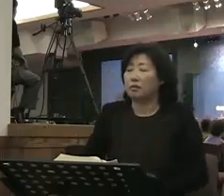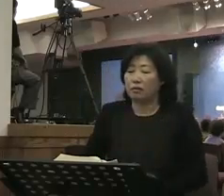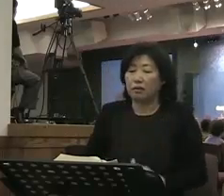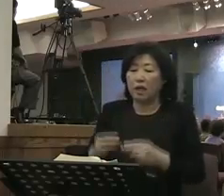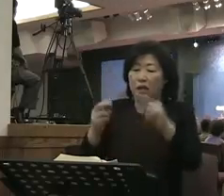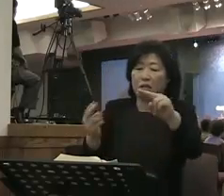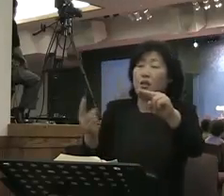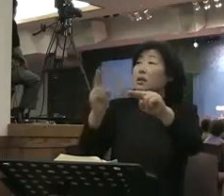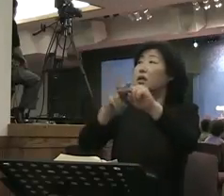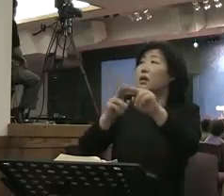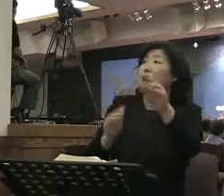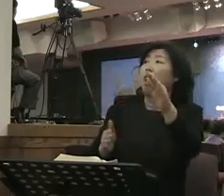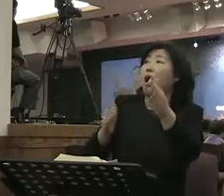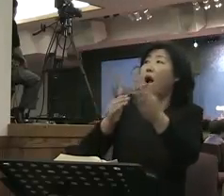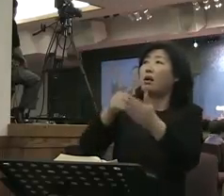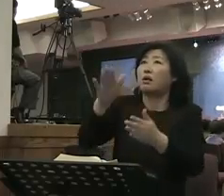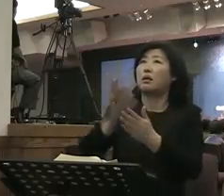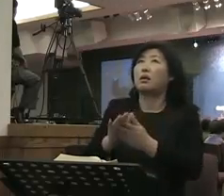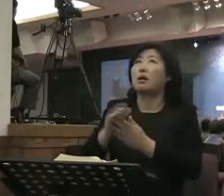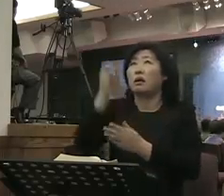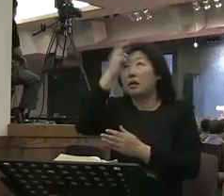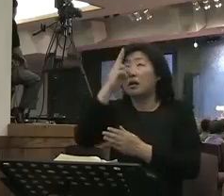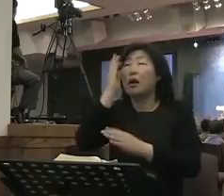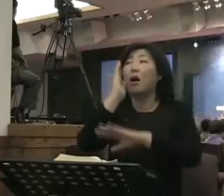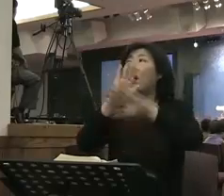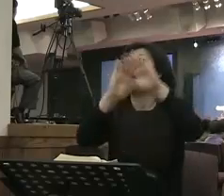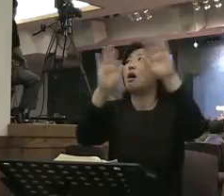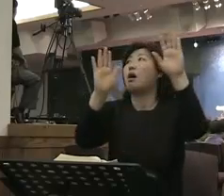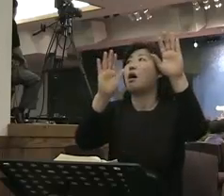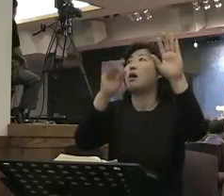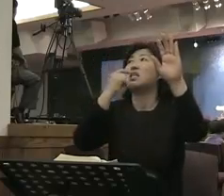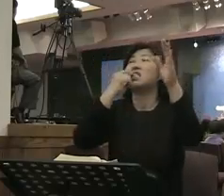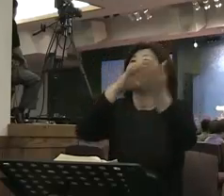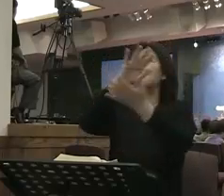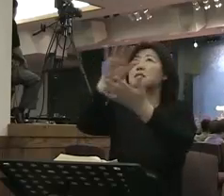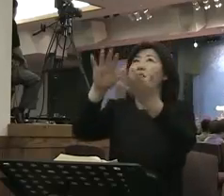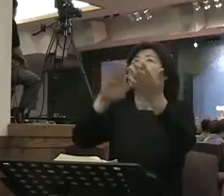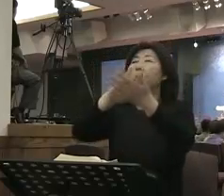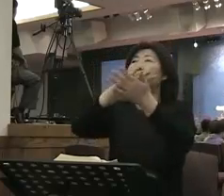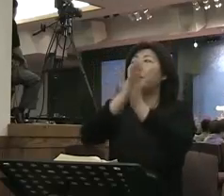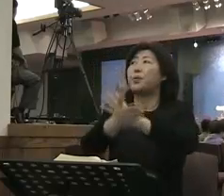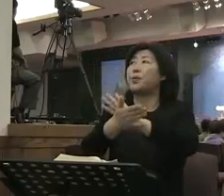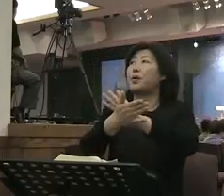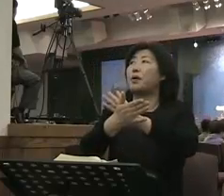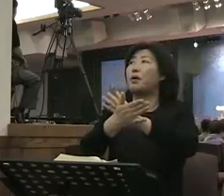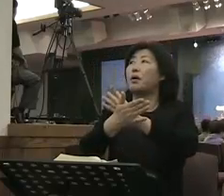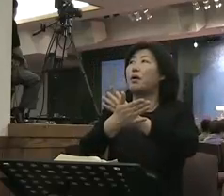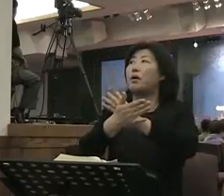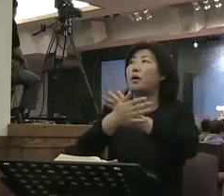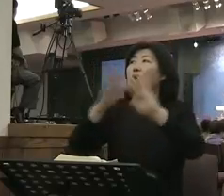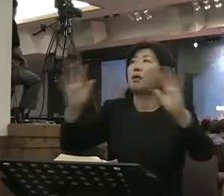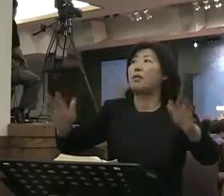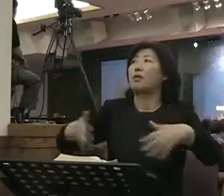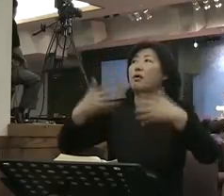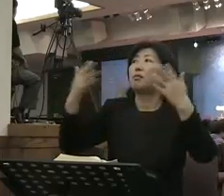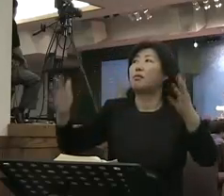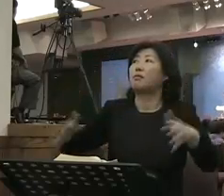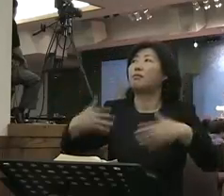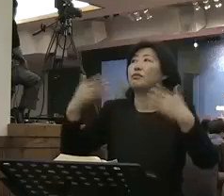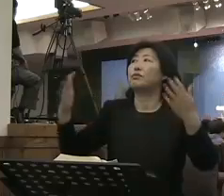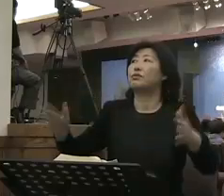됩니다. 근데 갑자기 그때 하늘이 변합니다. 구름이 변하면서 태풍이 불어옵니다.